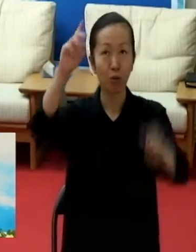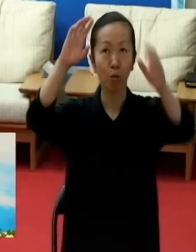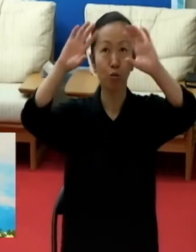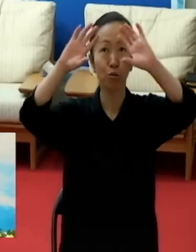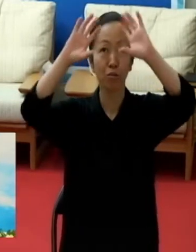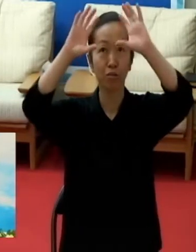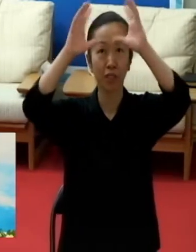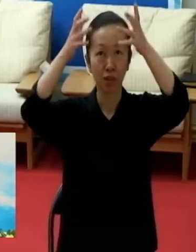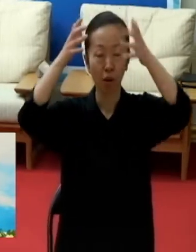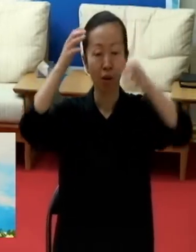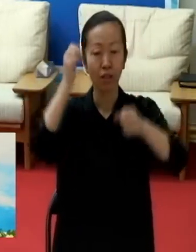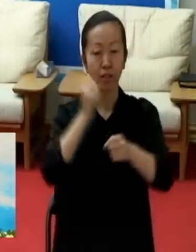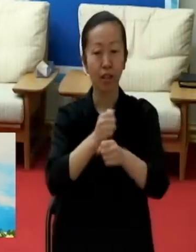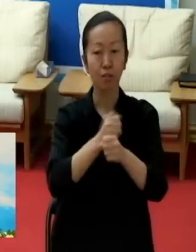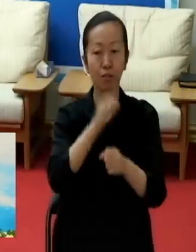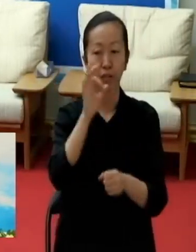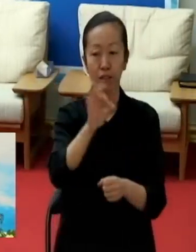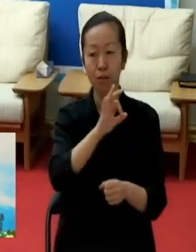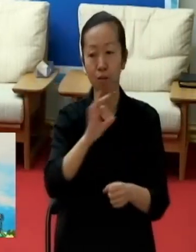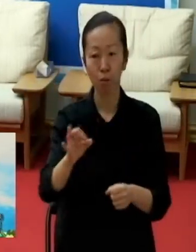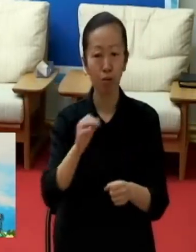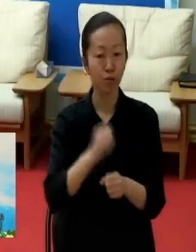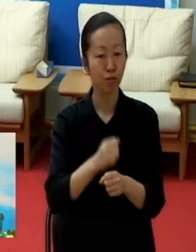の作品を作りましょう。